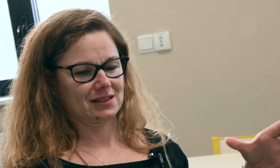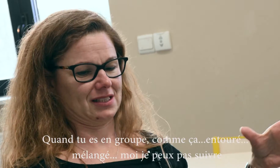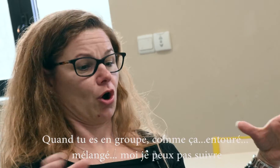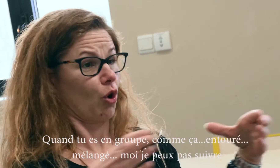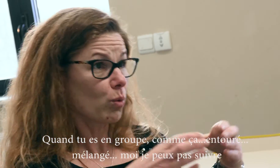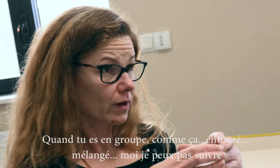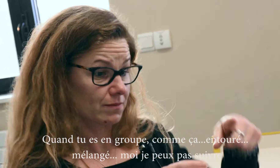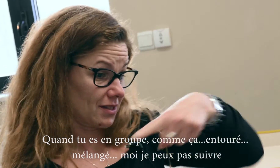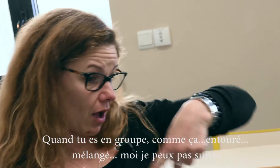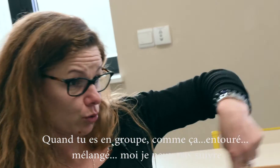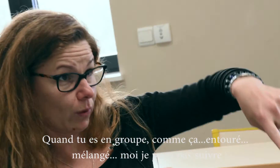C'était en groupe comme ça, entouré,